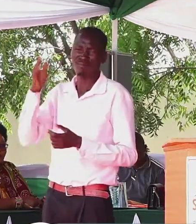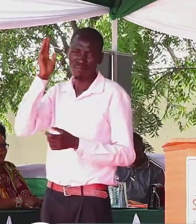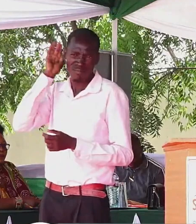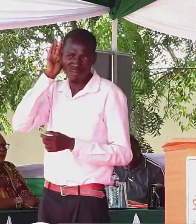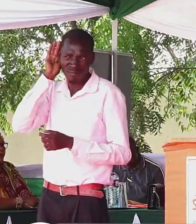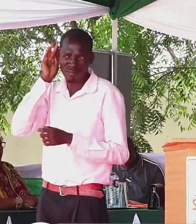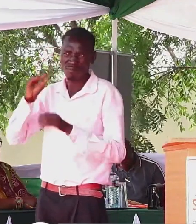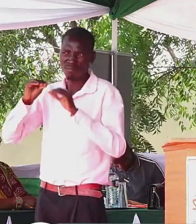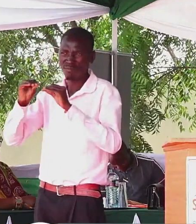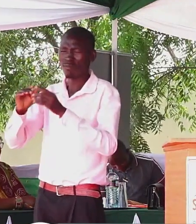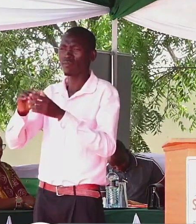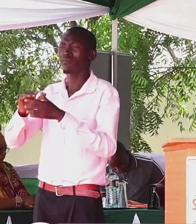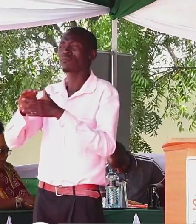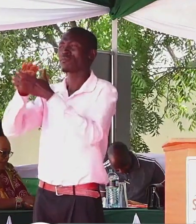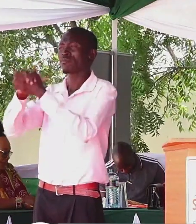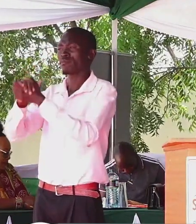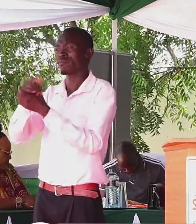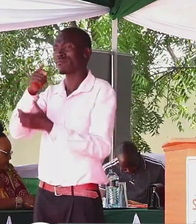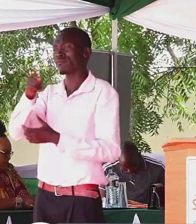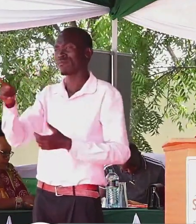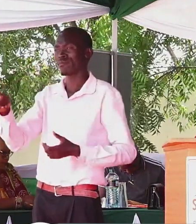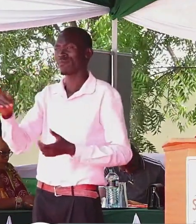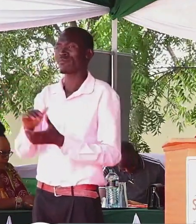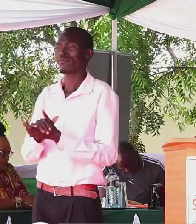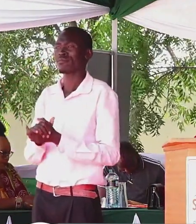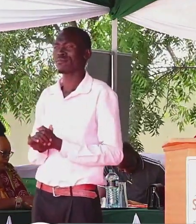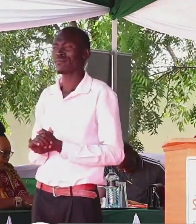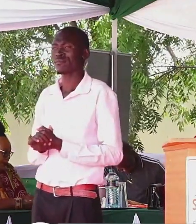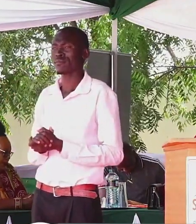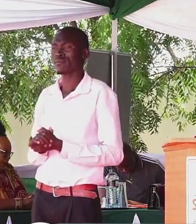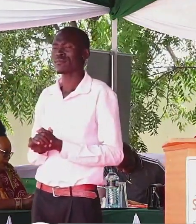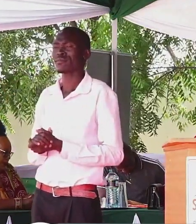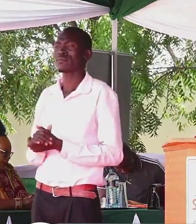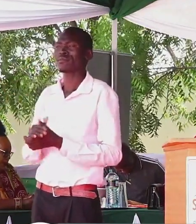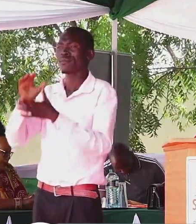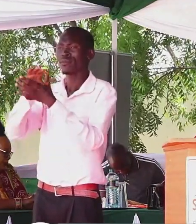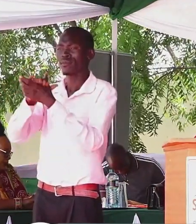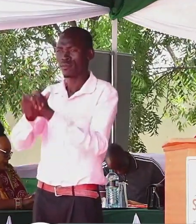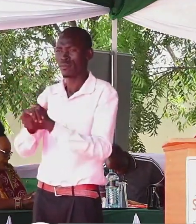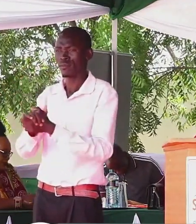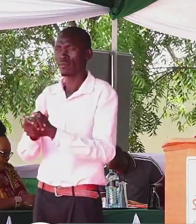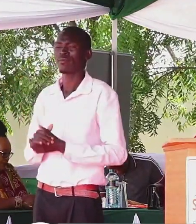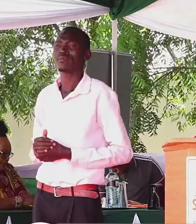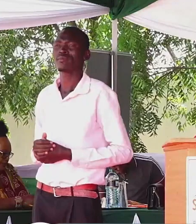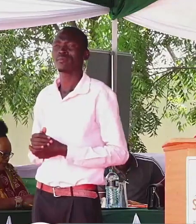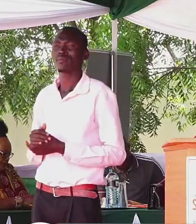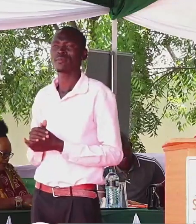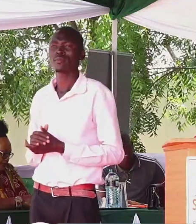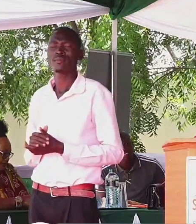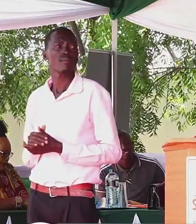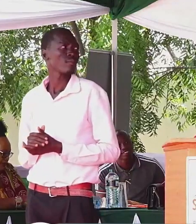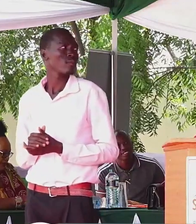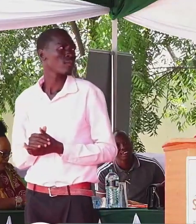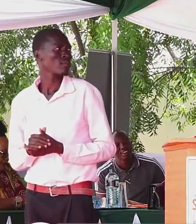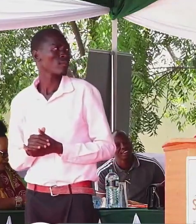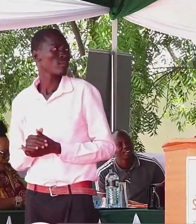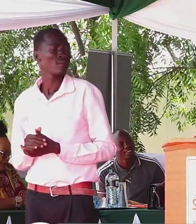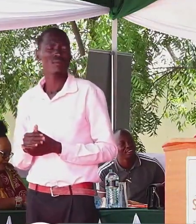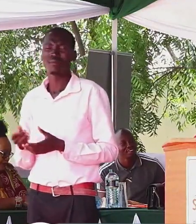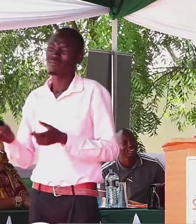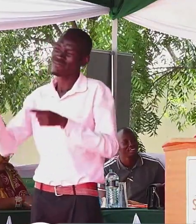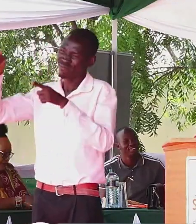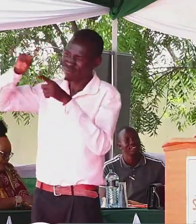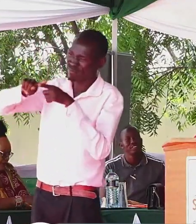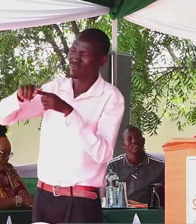mata na bo mata remun. Sasa hapo mmeongeza ile mko mmefunzwa